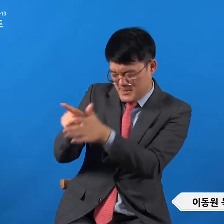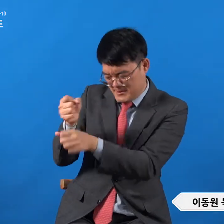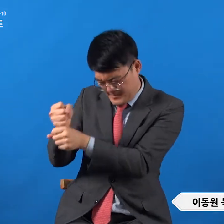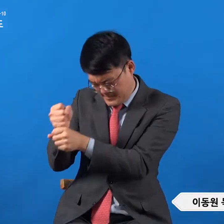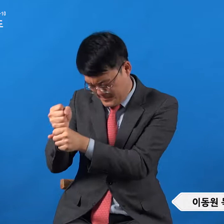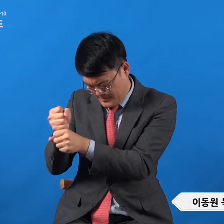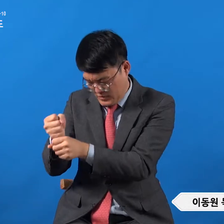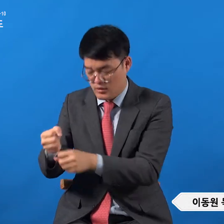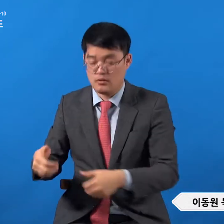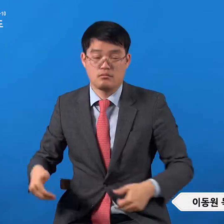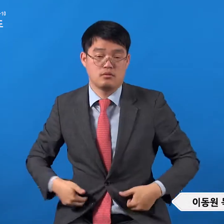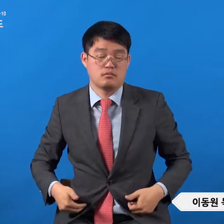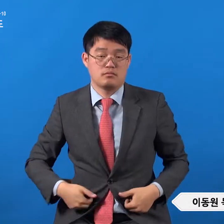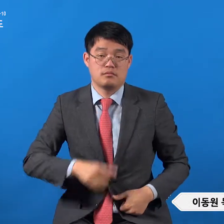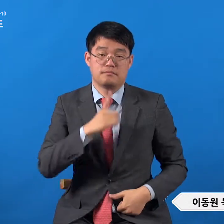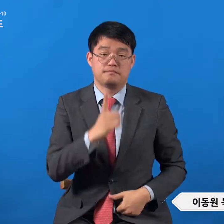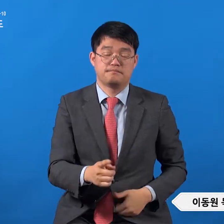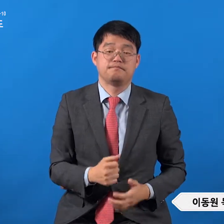분만을 의지해야 할 때입니다.